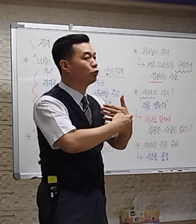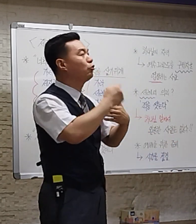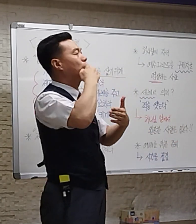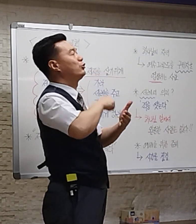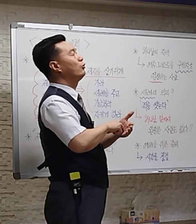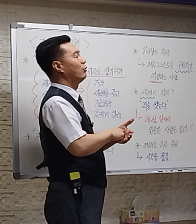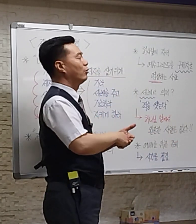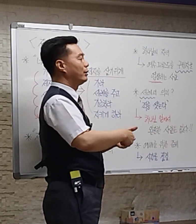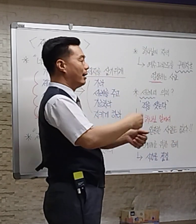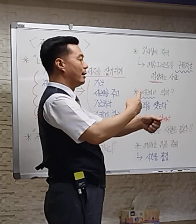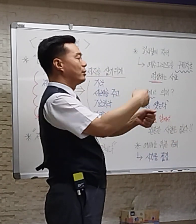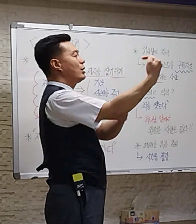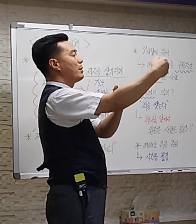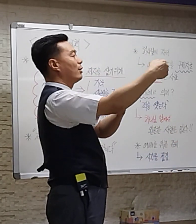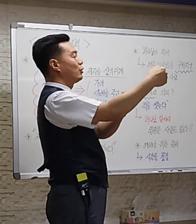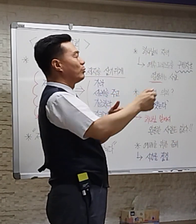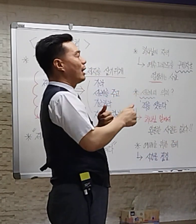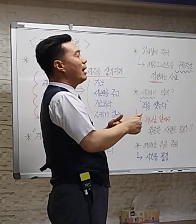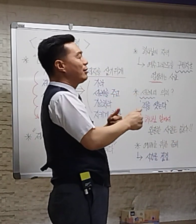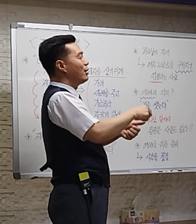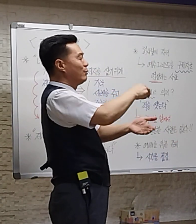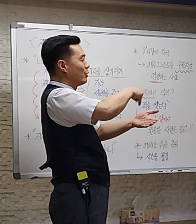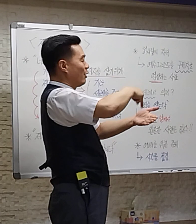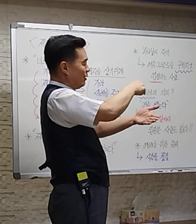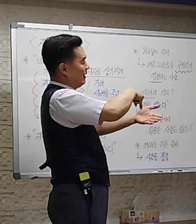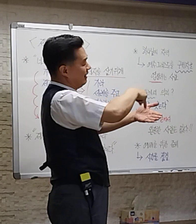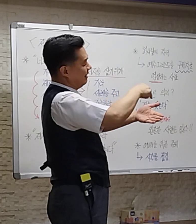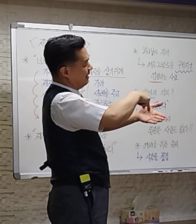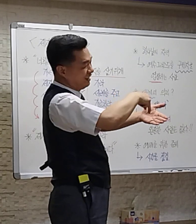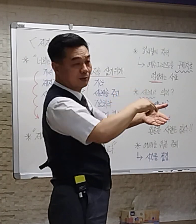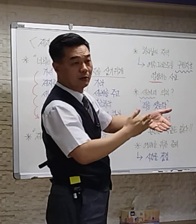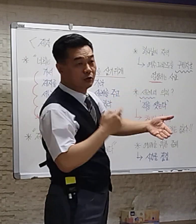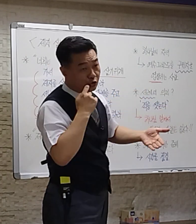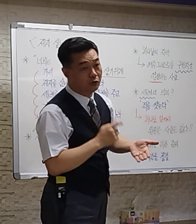겉으로야 쉬워. 그냥 선생님이 가르쳐주면 따라서 읽으면 돼요. 쉬워요.